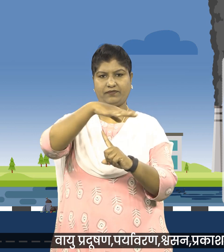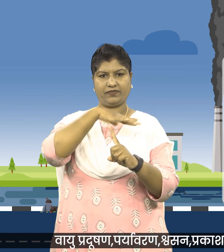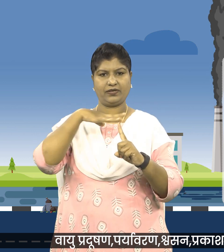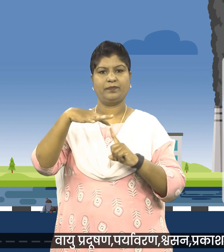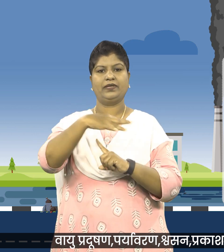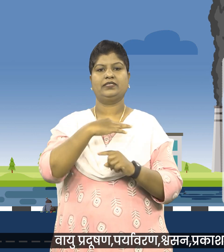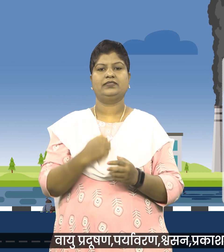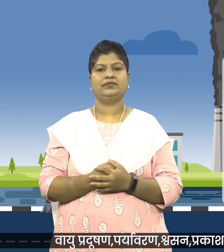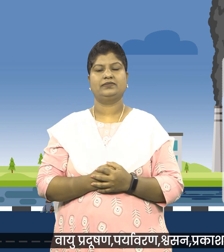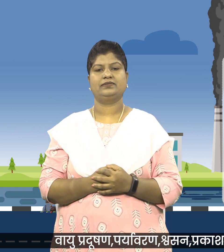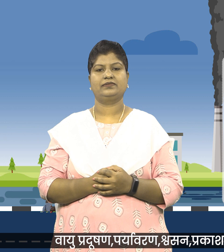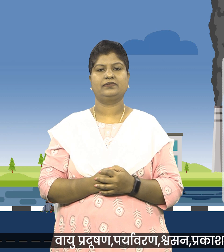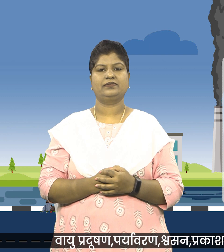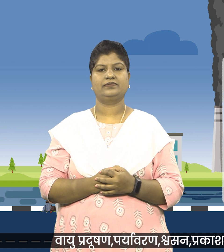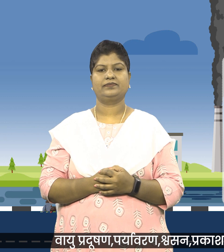पर्यावरण,